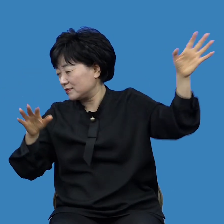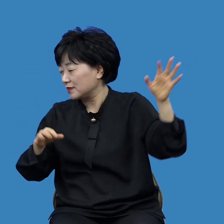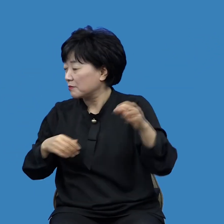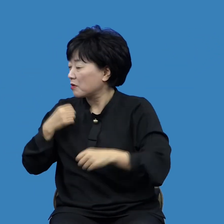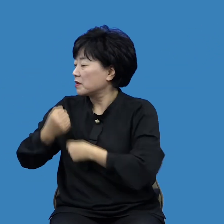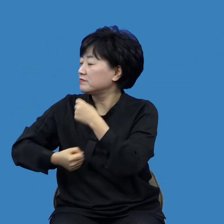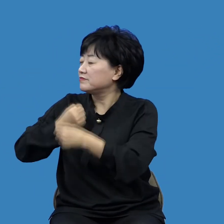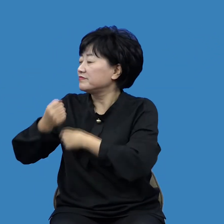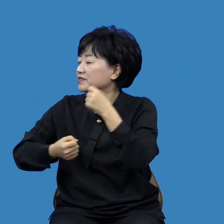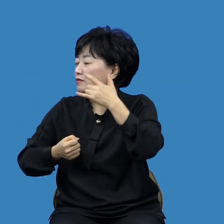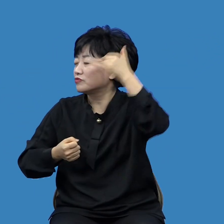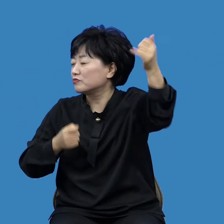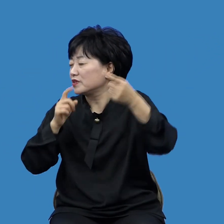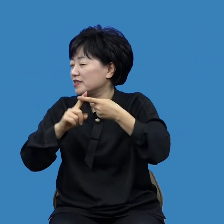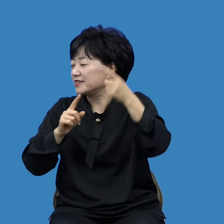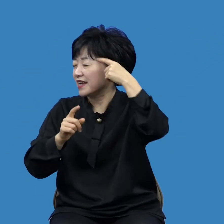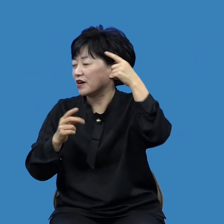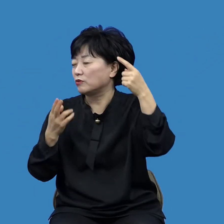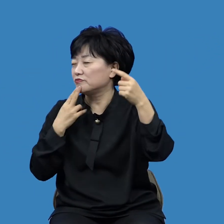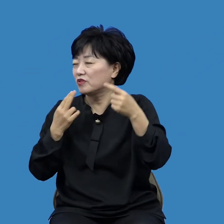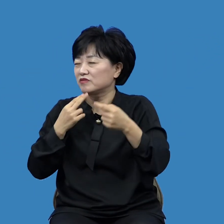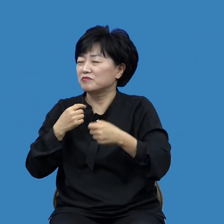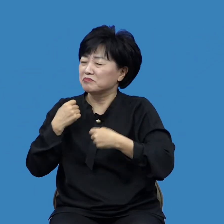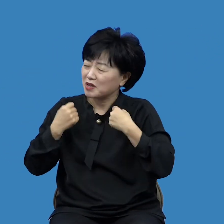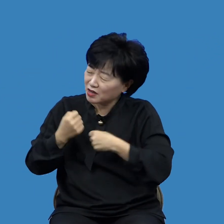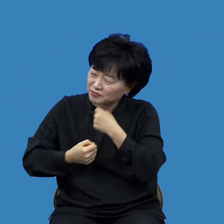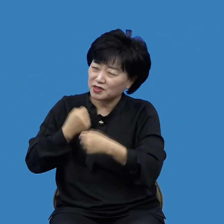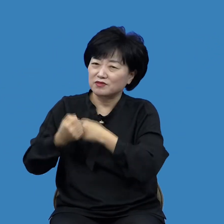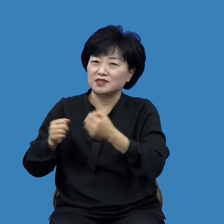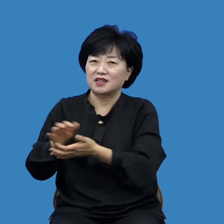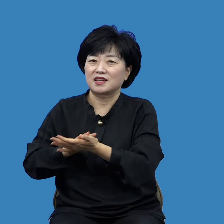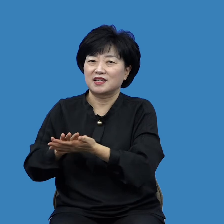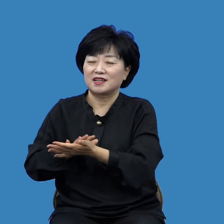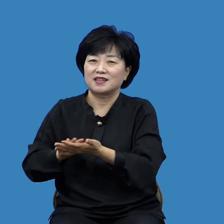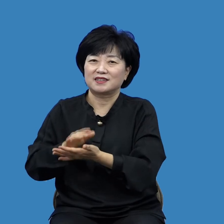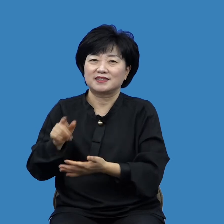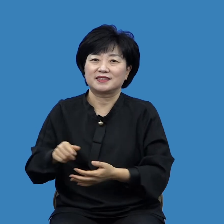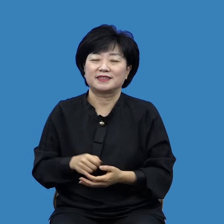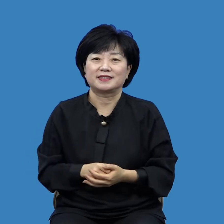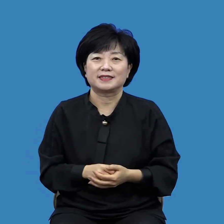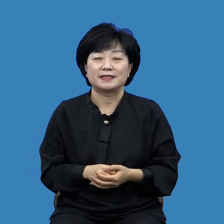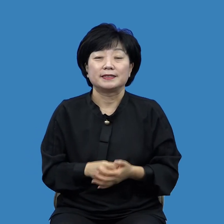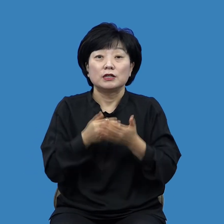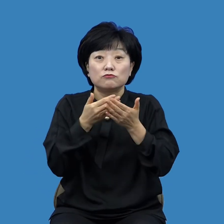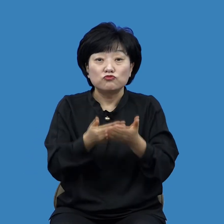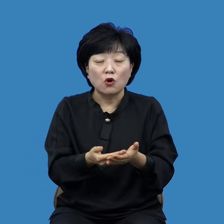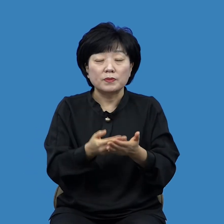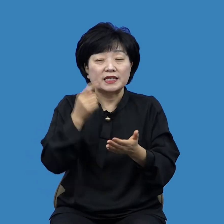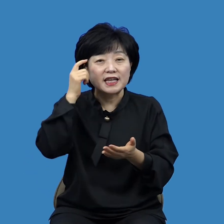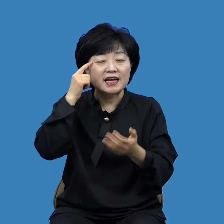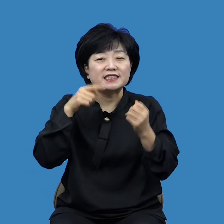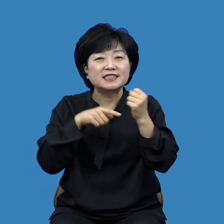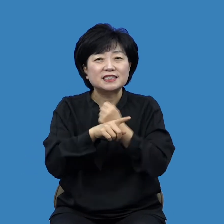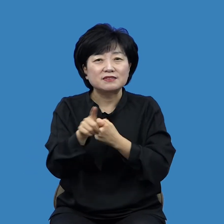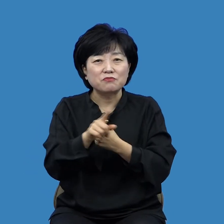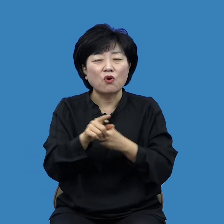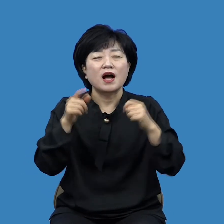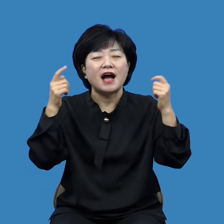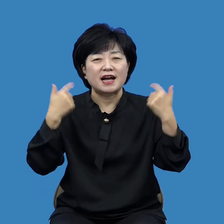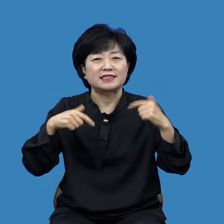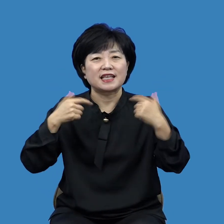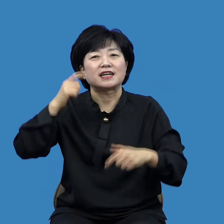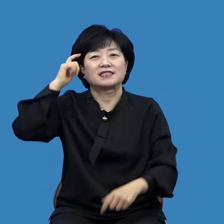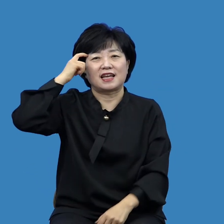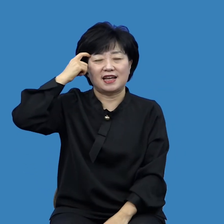거야. 무겁게 생각한다고 하는 것은 계속 마음 가운데 그 생각을 하는 거예요. 중요하니까. 근데 이것은 여러분 사람뿐만